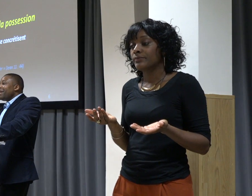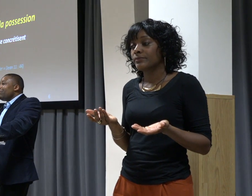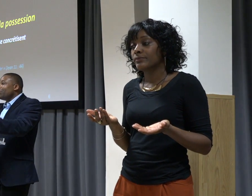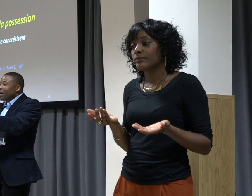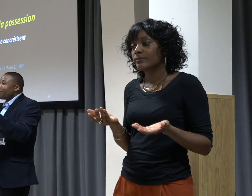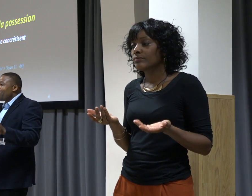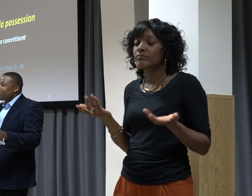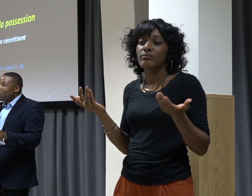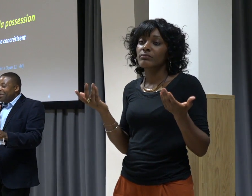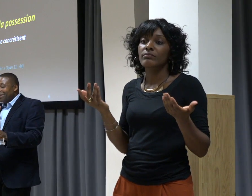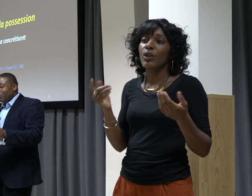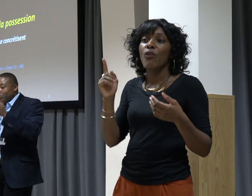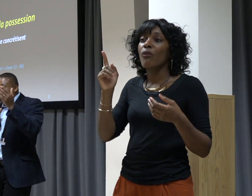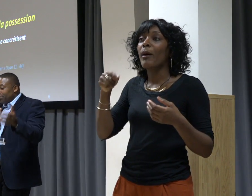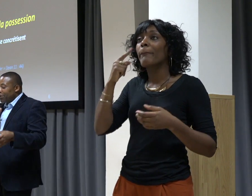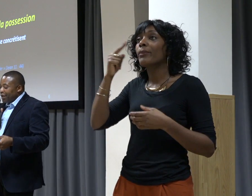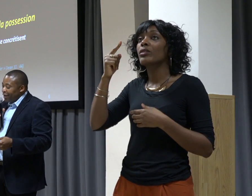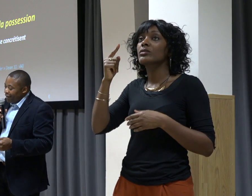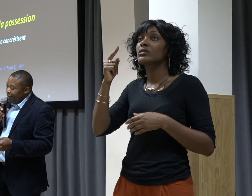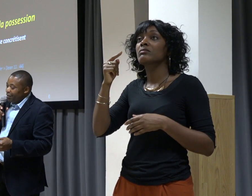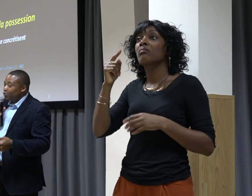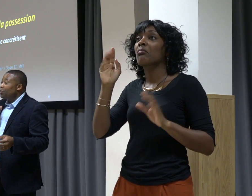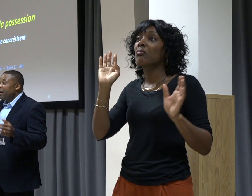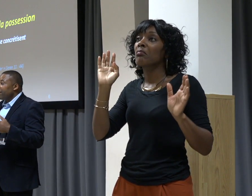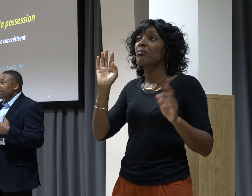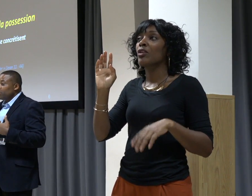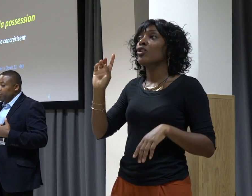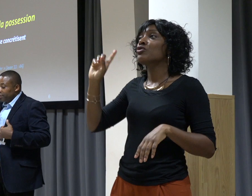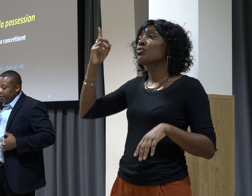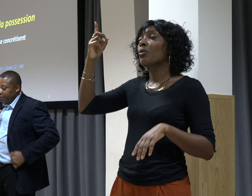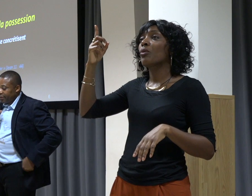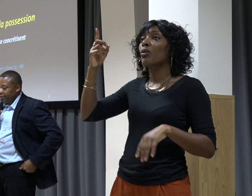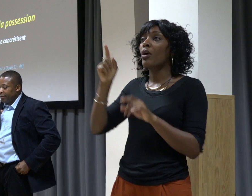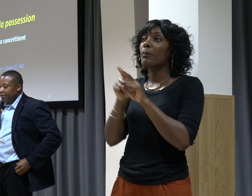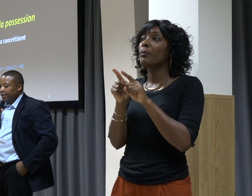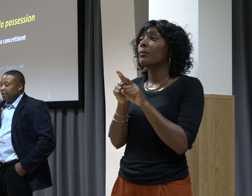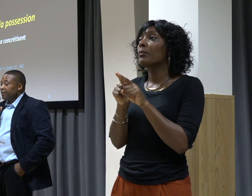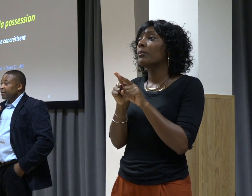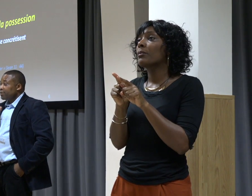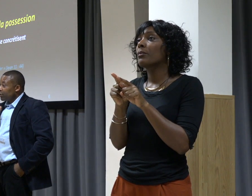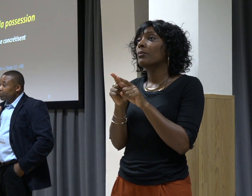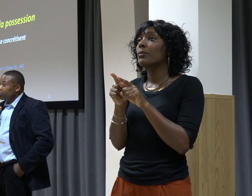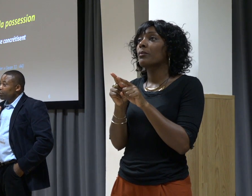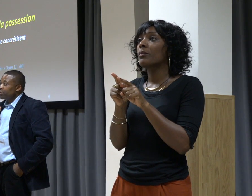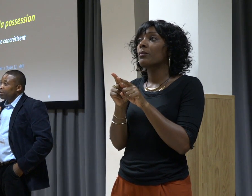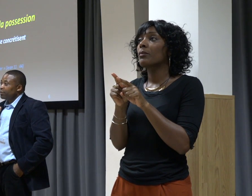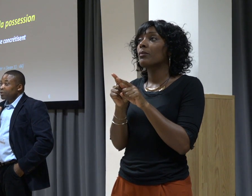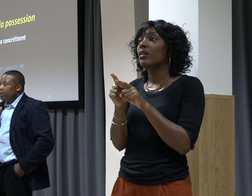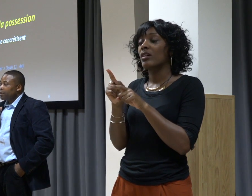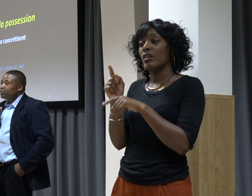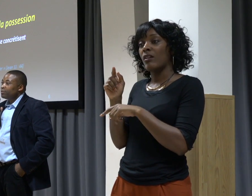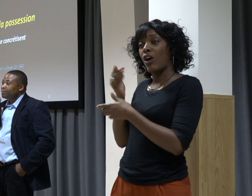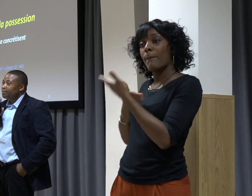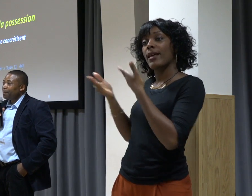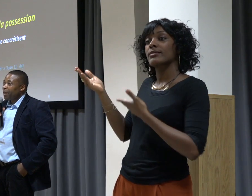il est illusoire que nous puissions penser que Dieu se plaît à faire les choses qui seraient de notre ressort. Je n'y crois